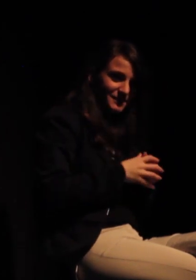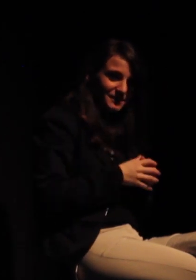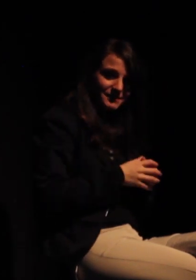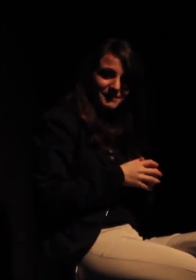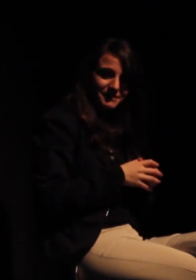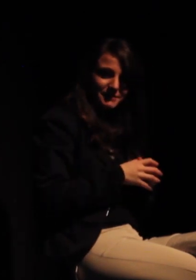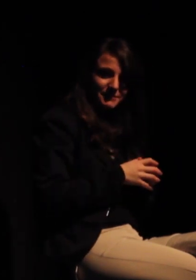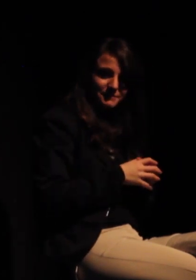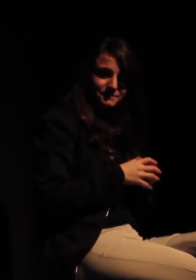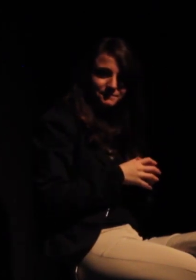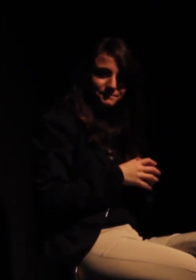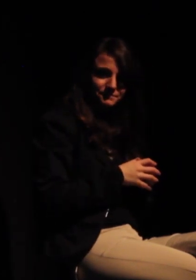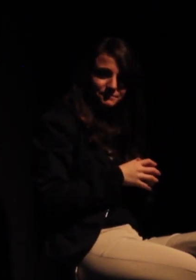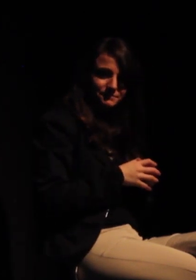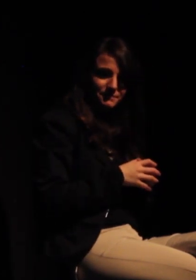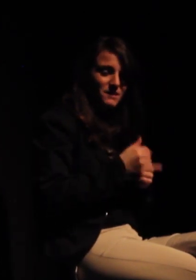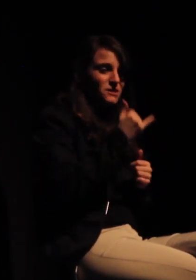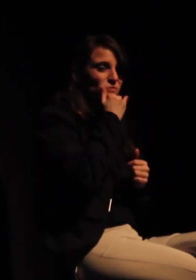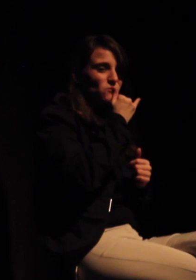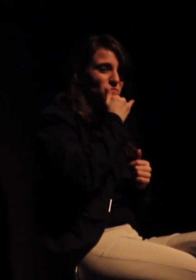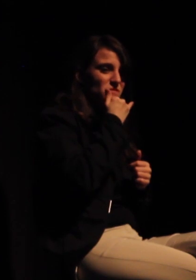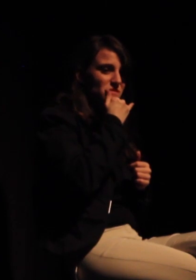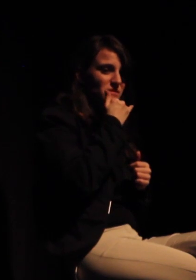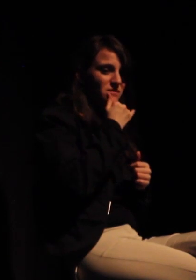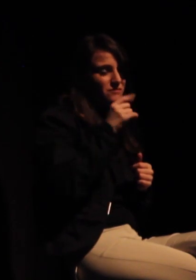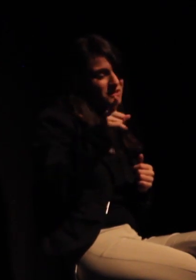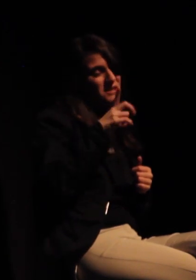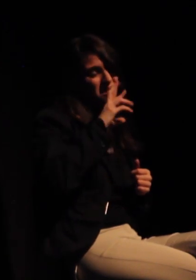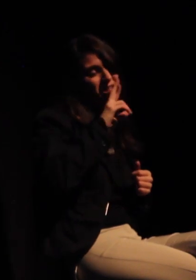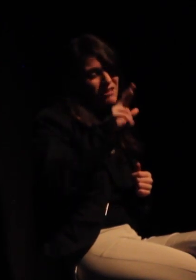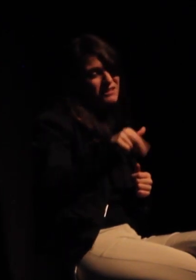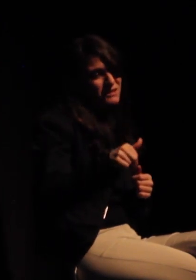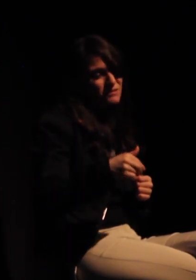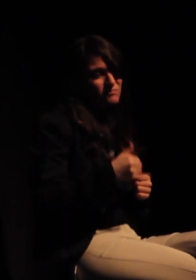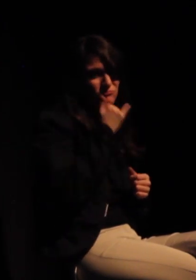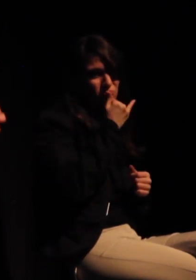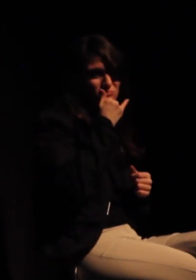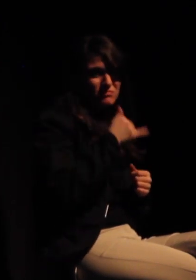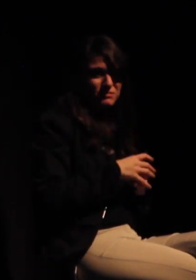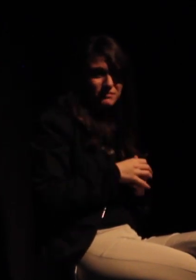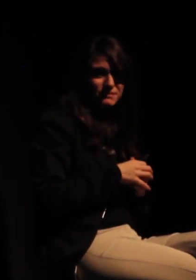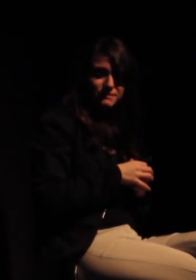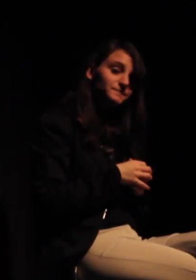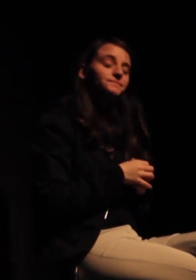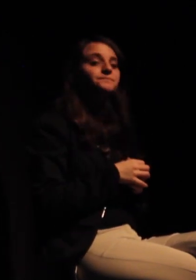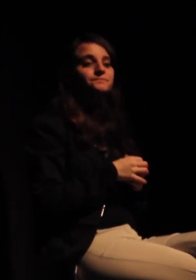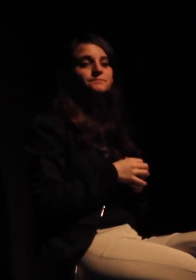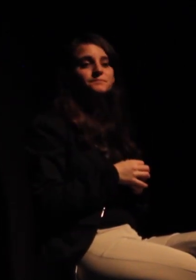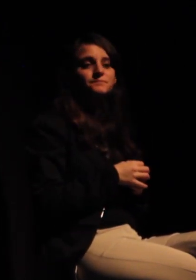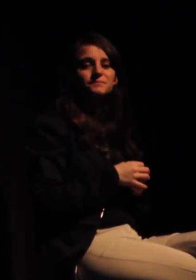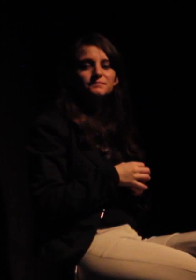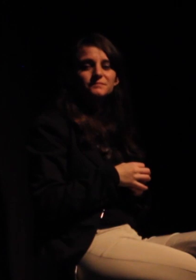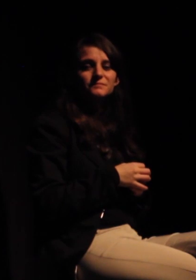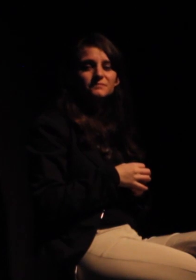pouco, e falei, me desculpe, meu senhor, o senhor tem razão, é o seu assento.